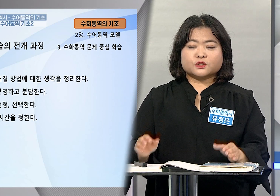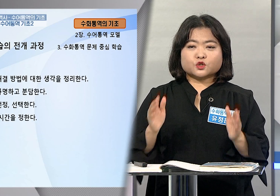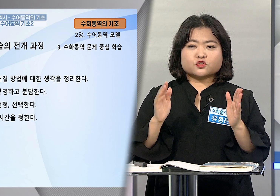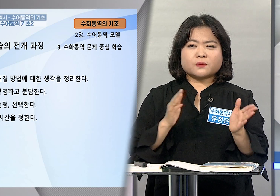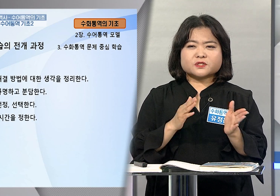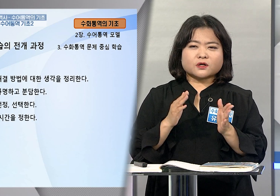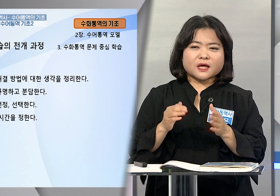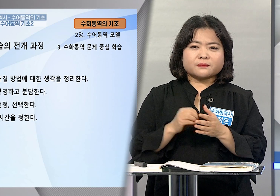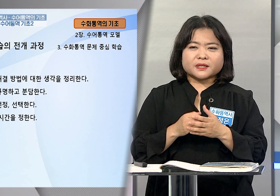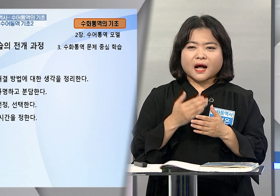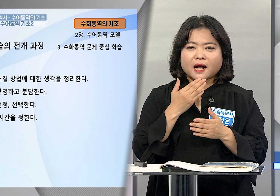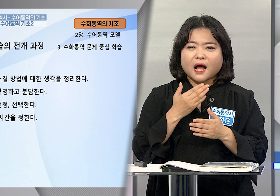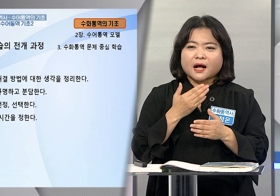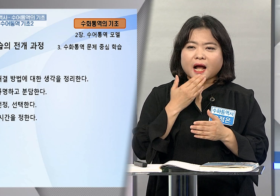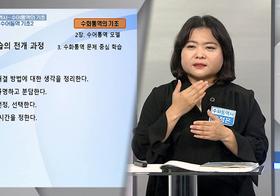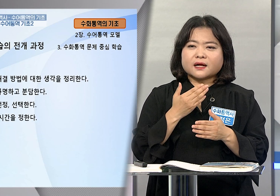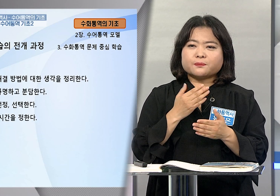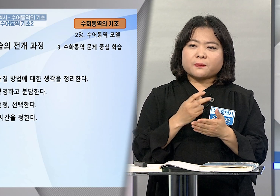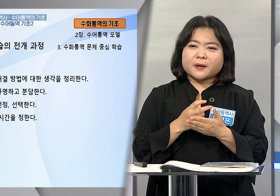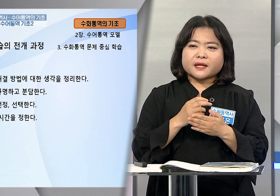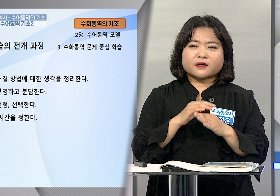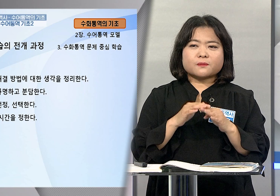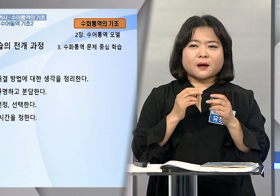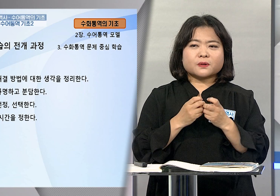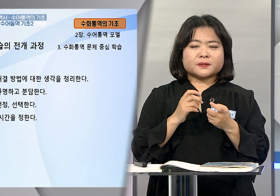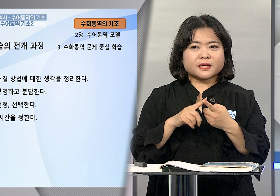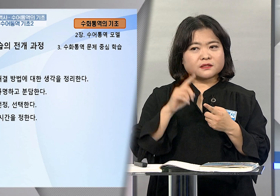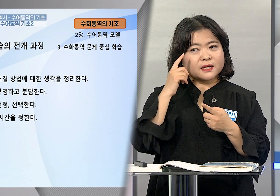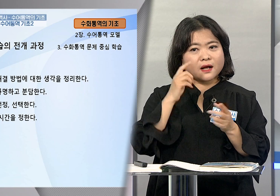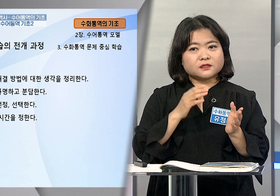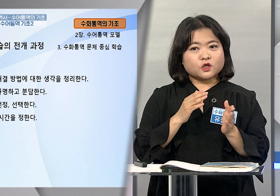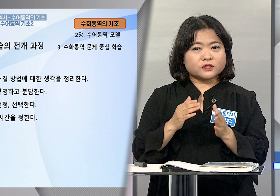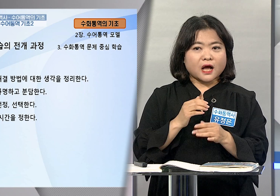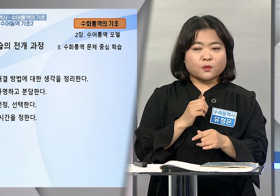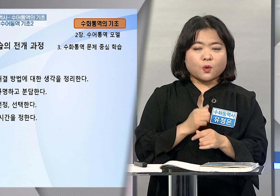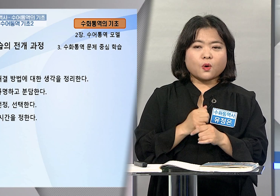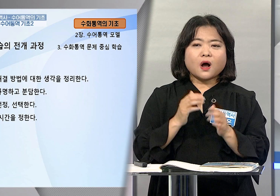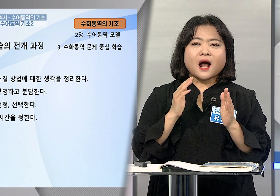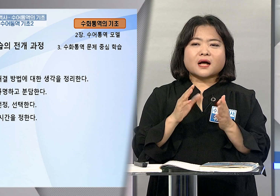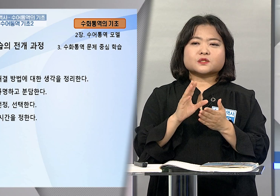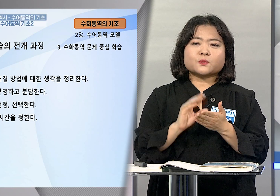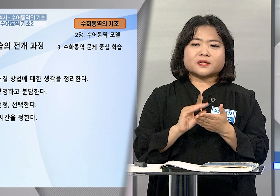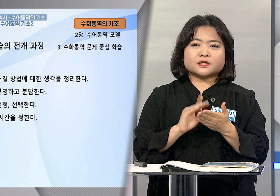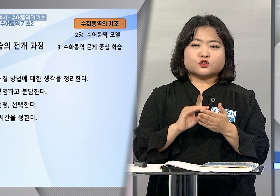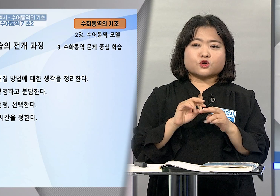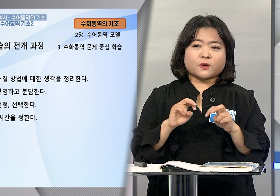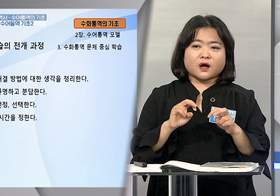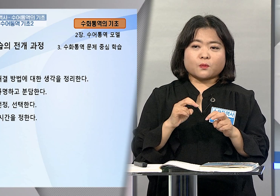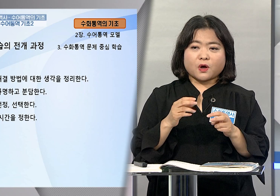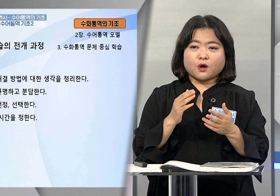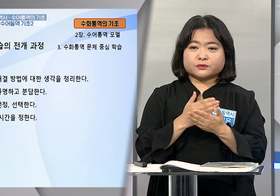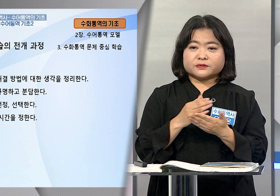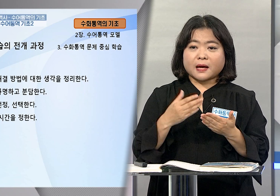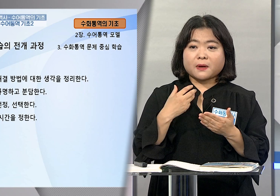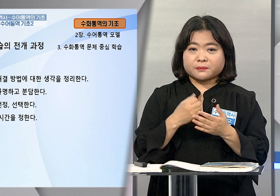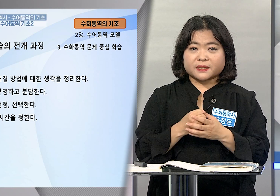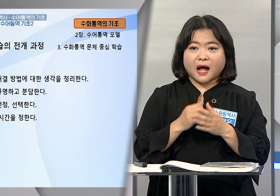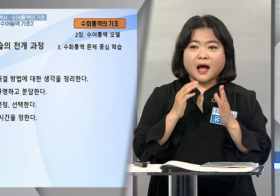그리고 수업을 정리합니다. 가능할 법한 해결 방법에 대해서 생각을 정리하고 학습 과제를 규명하며 분담합니다.